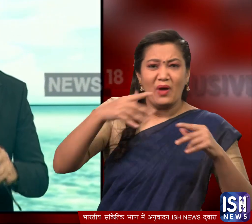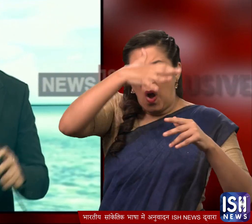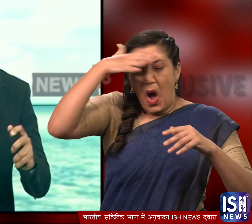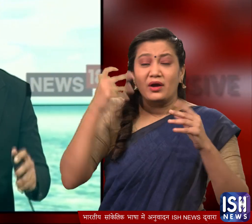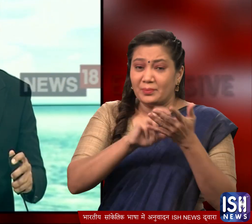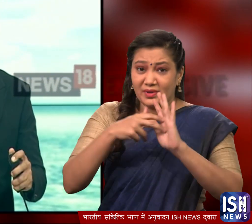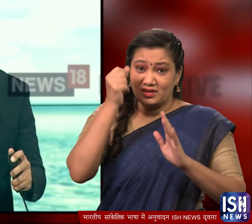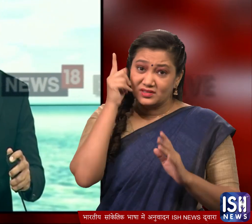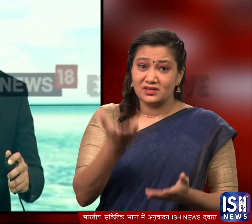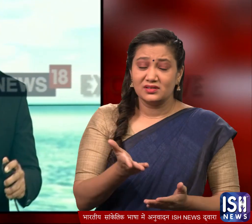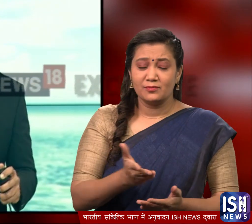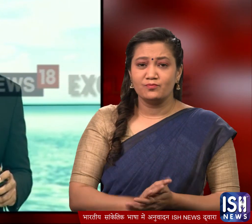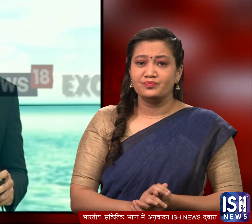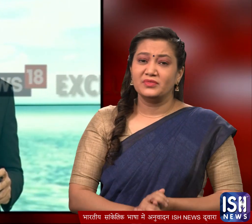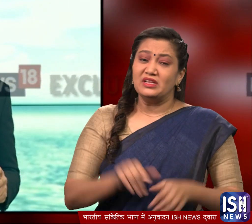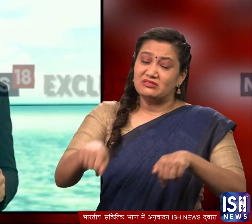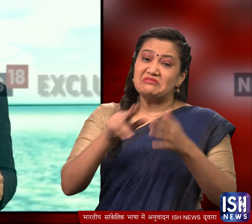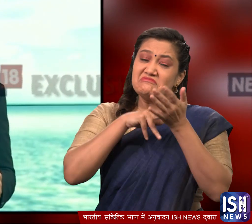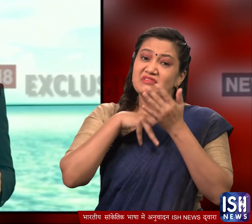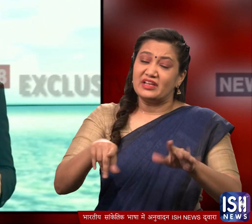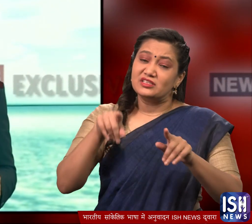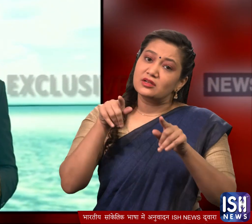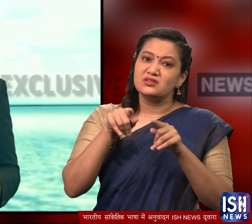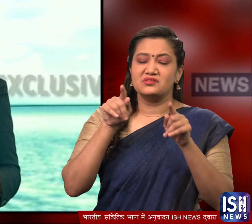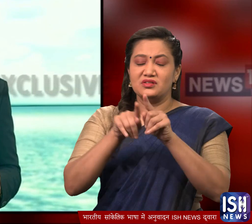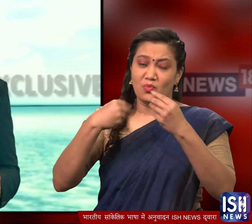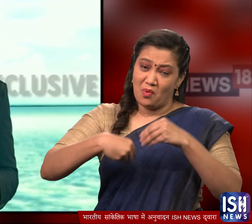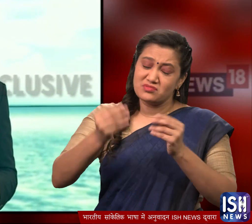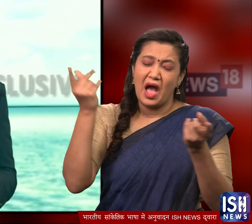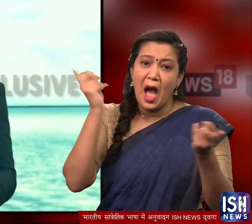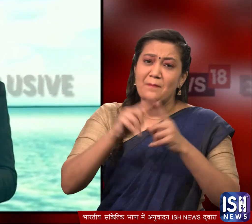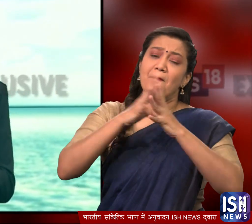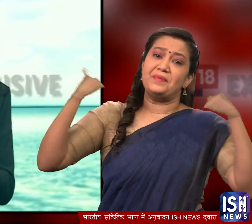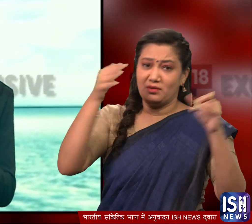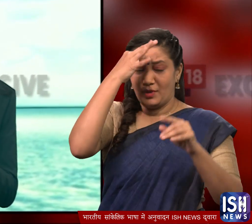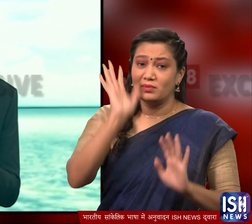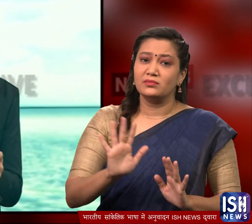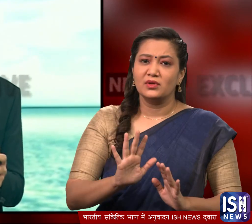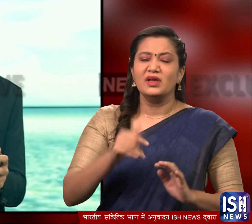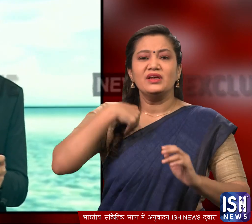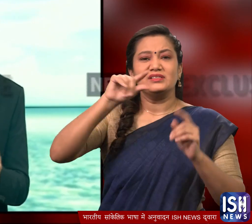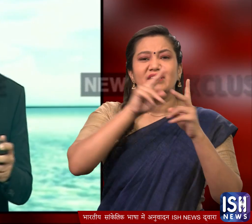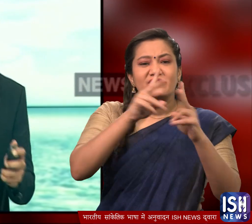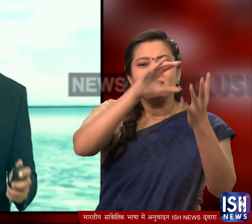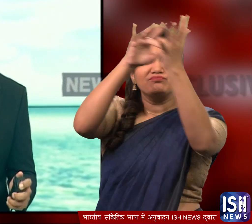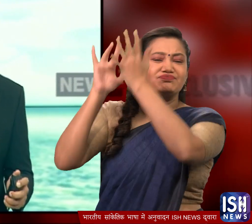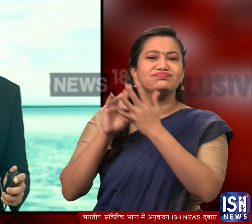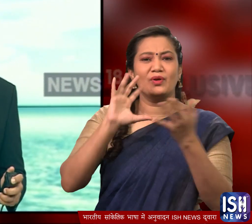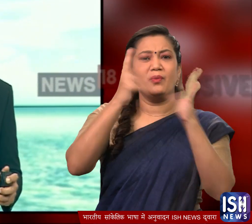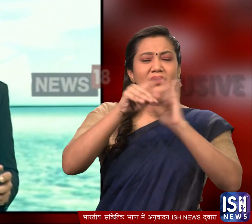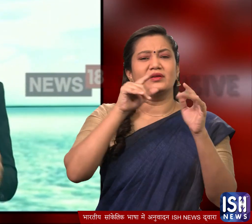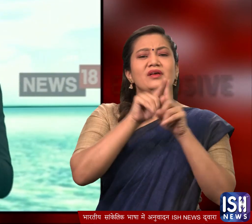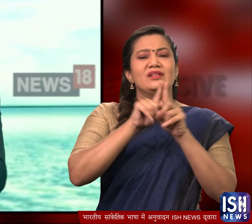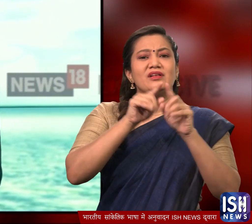गर्मी का मतलब समझ रहे होंगे। ये कुदरत के कहर का ट्रेलर है। अभी तक हम सब दूसरे देशों में तबाही की जैसी तस्वीरें देखते